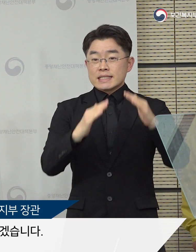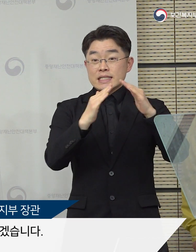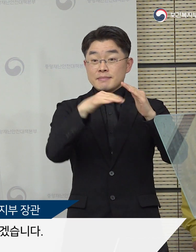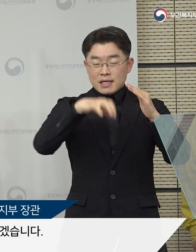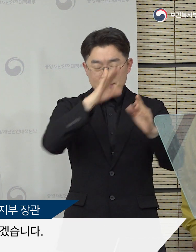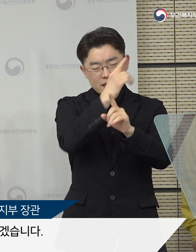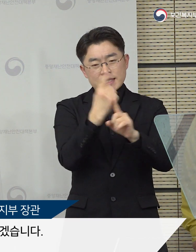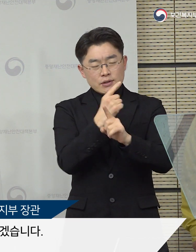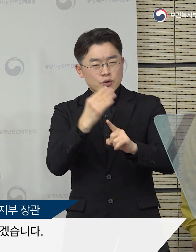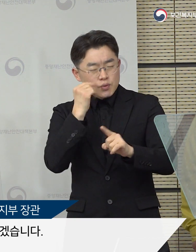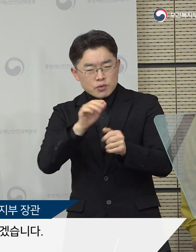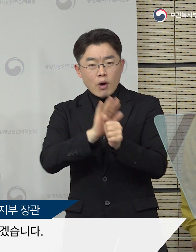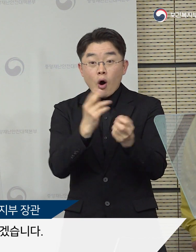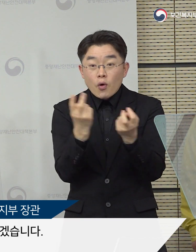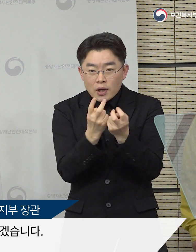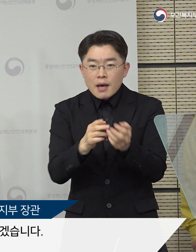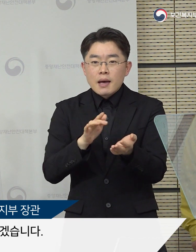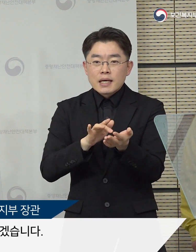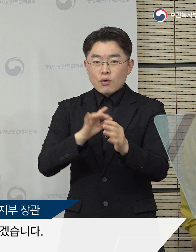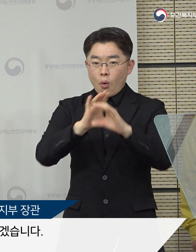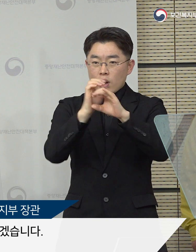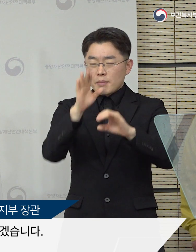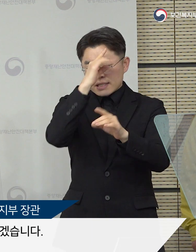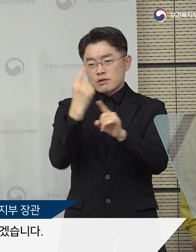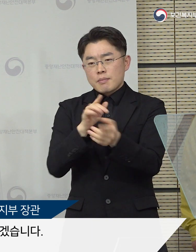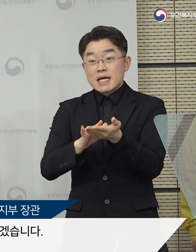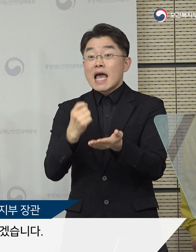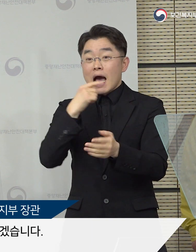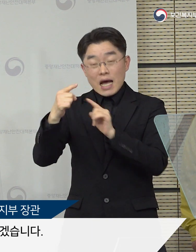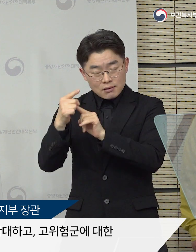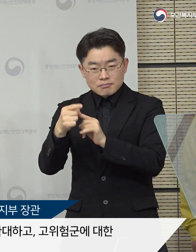재택치료도 내실화하여 치료제를 적극 활용하겠습니다.